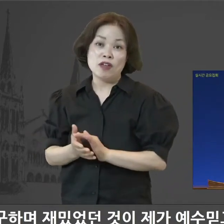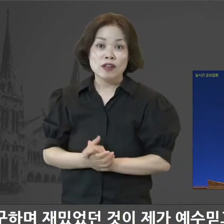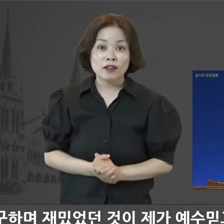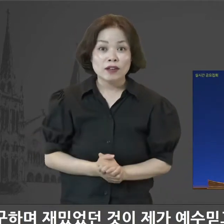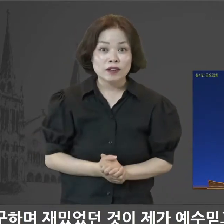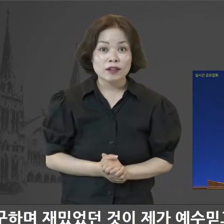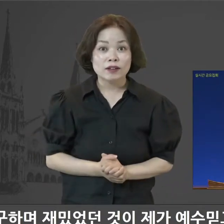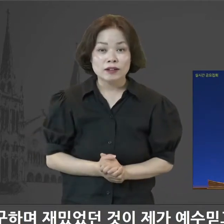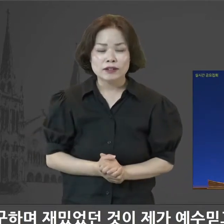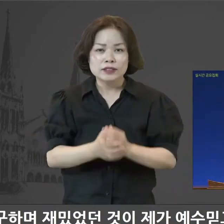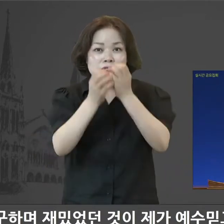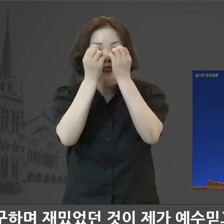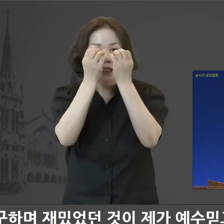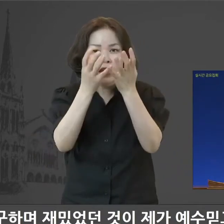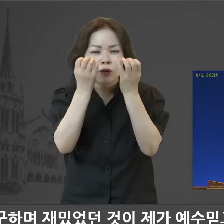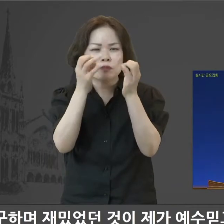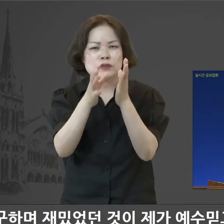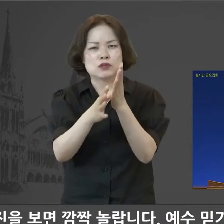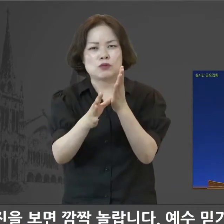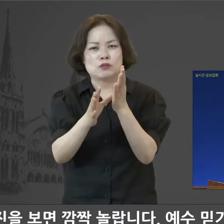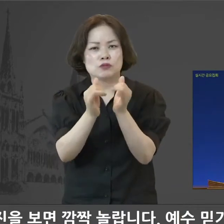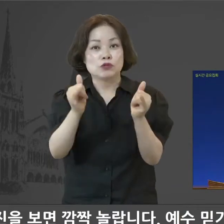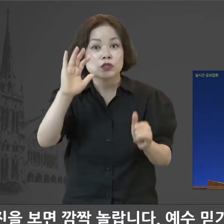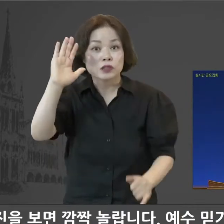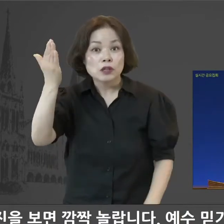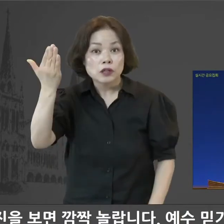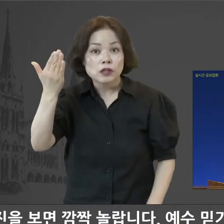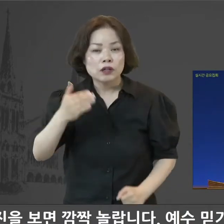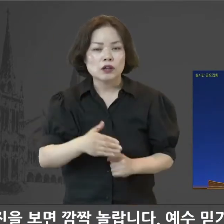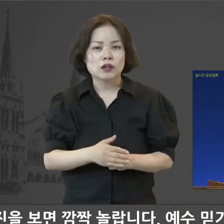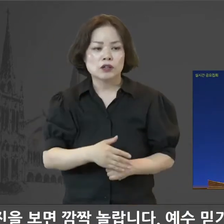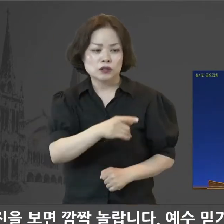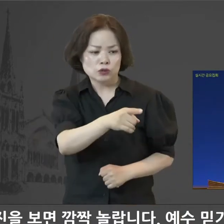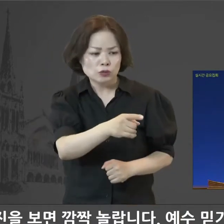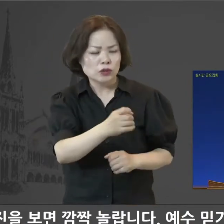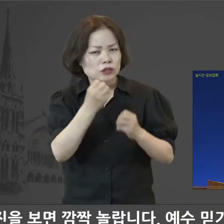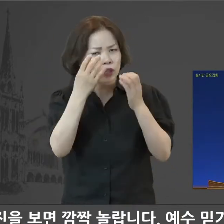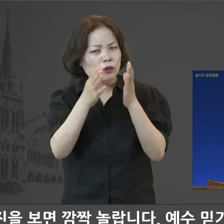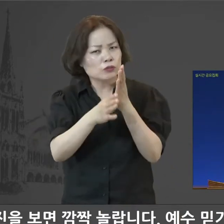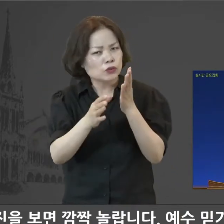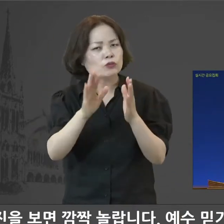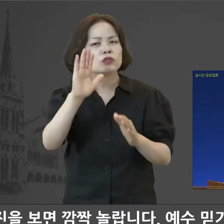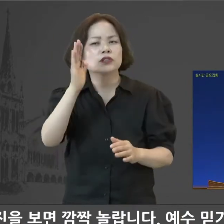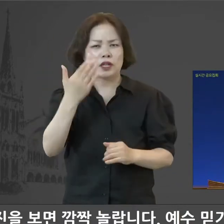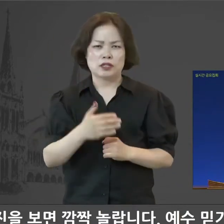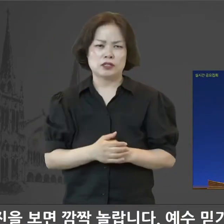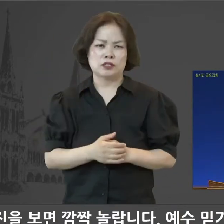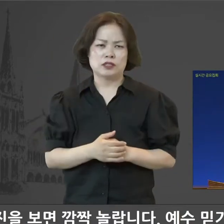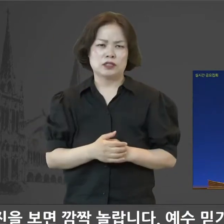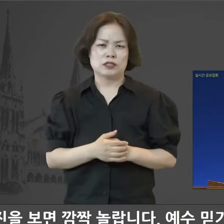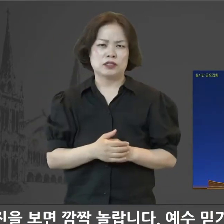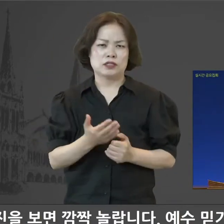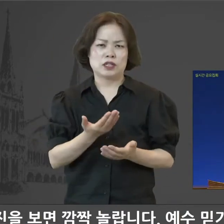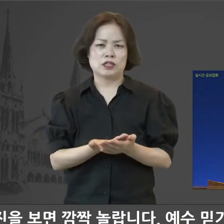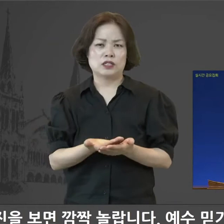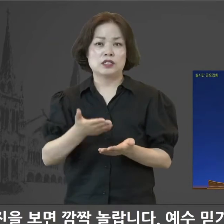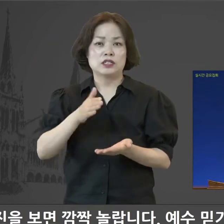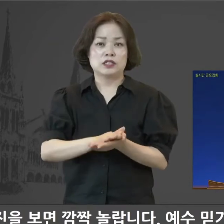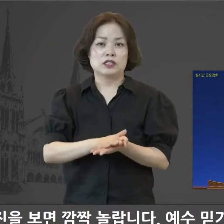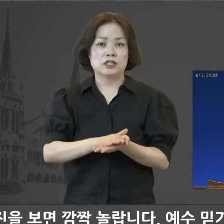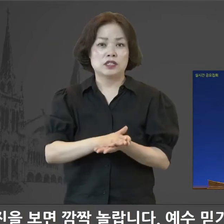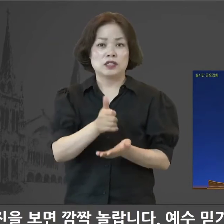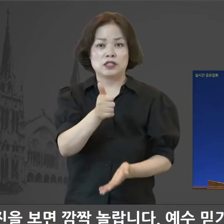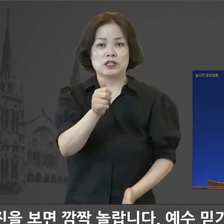그 새로운 피조물이 되지 않습니까? 근데 저분들도 새로운 피조물이 돼야 혁명이 승리한다라고 말씀하시는